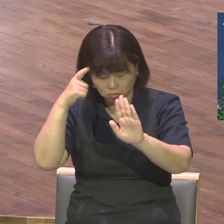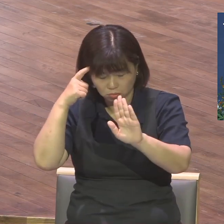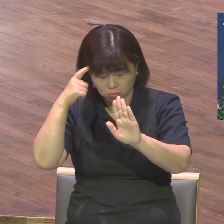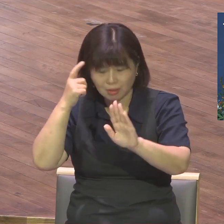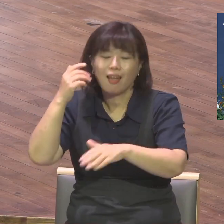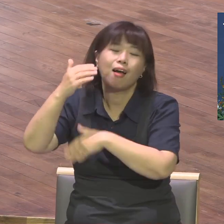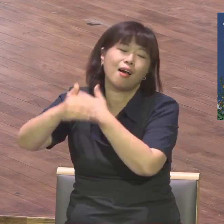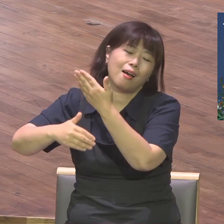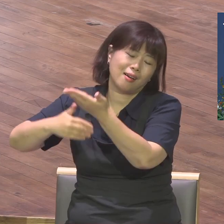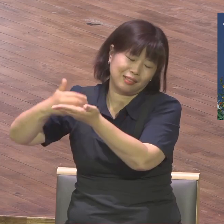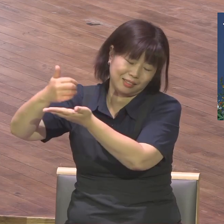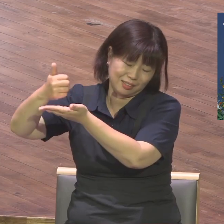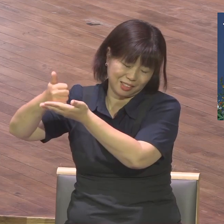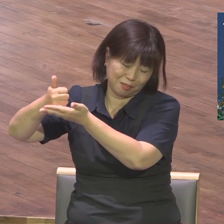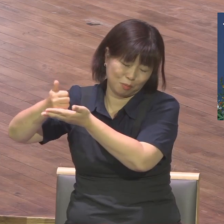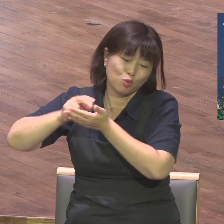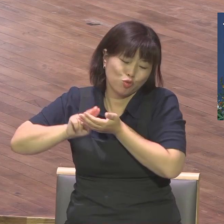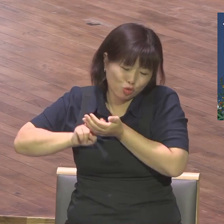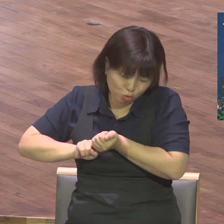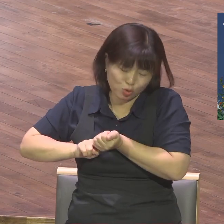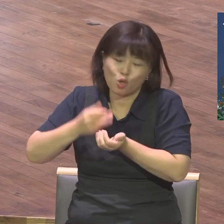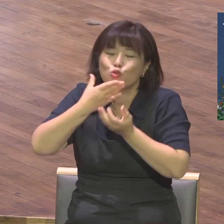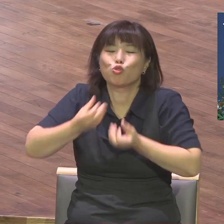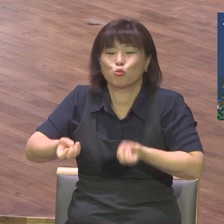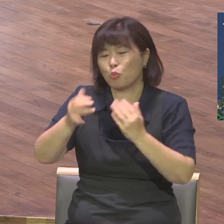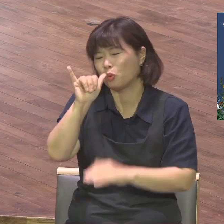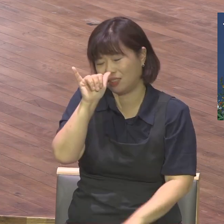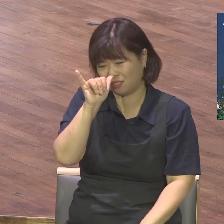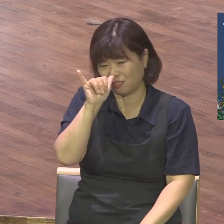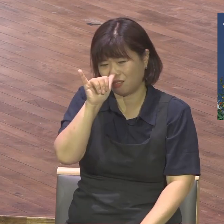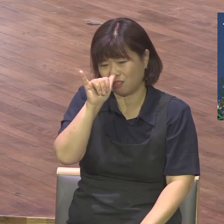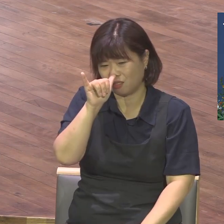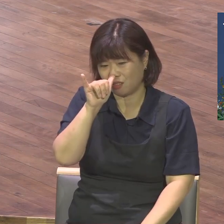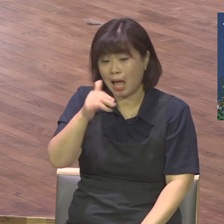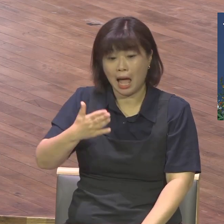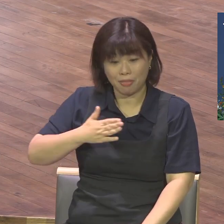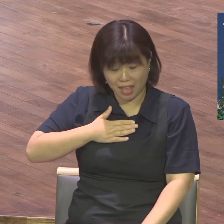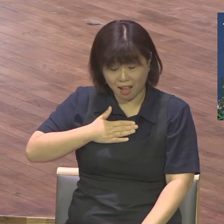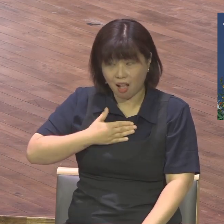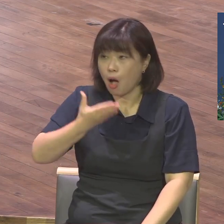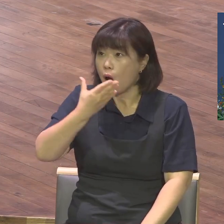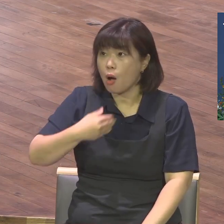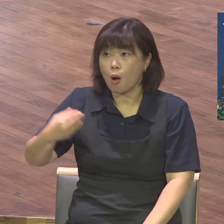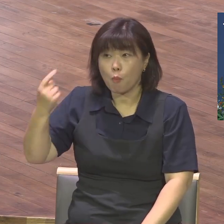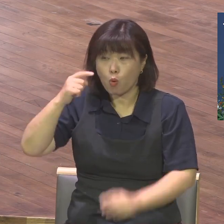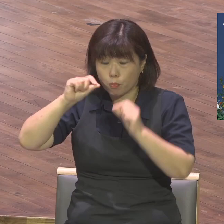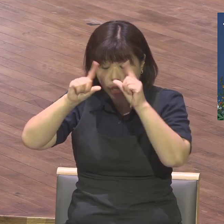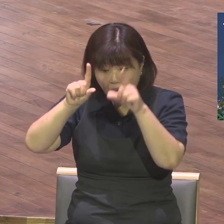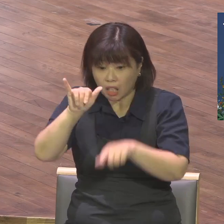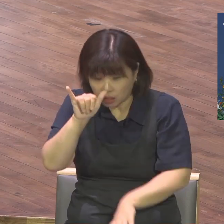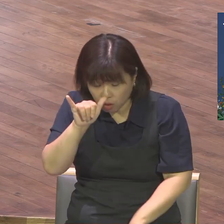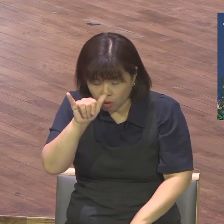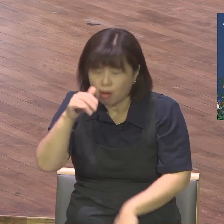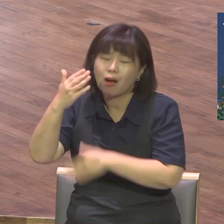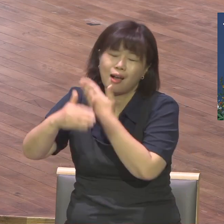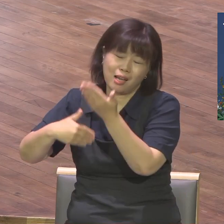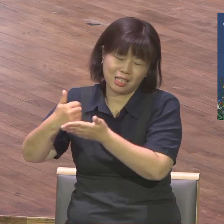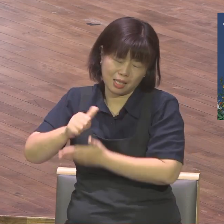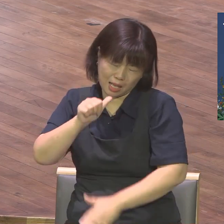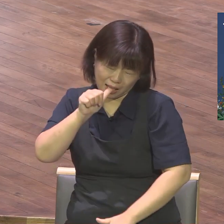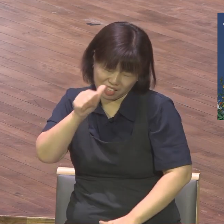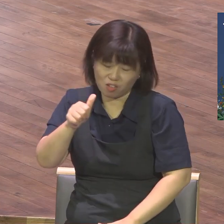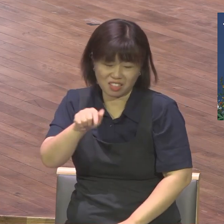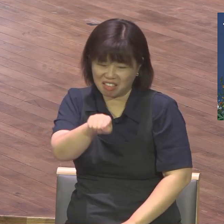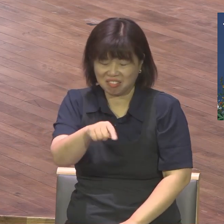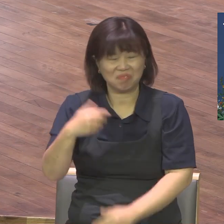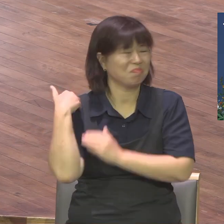참된 소망이 일어날 줄 믿으시기 바랍니다. 유명한 설교가 마틴 로드 존스 목사님이